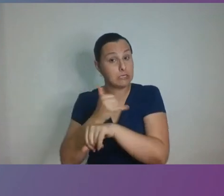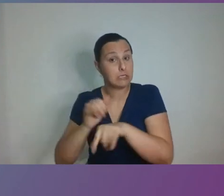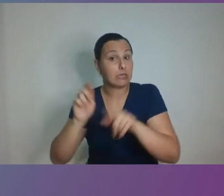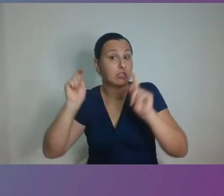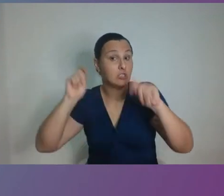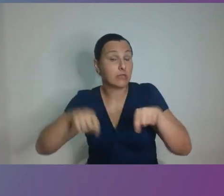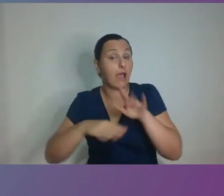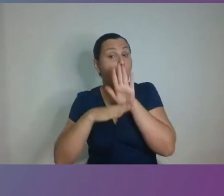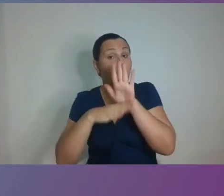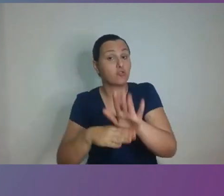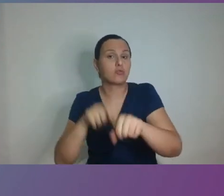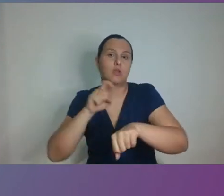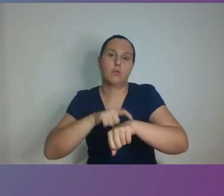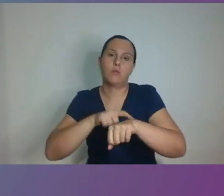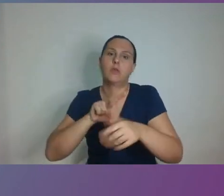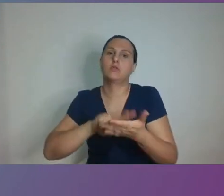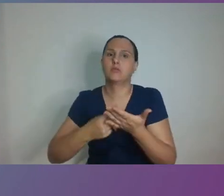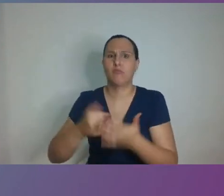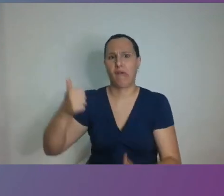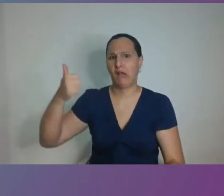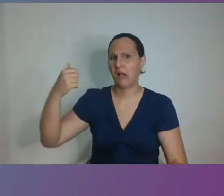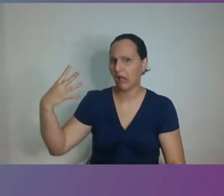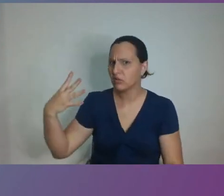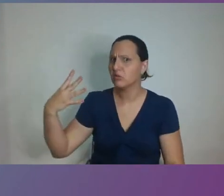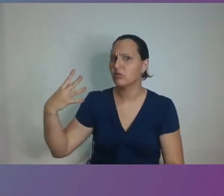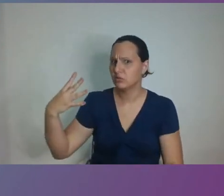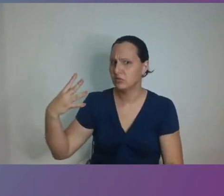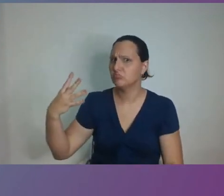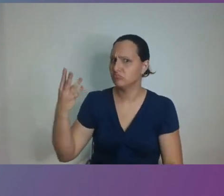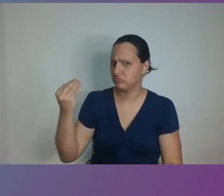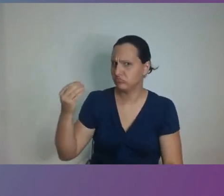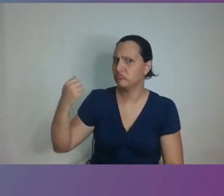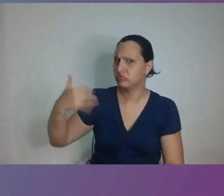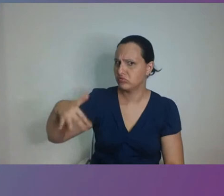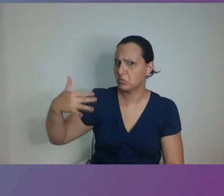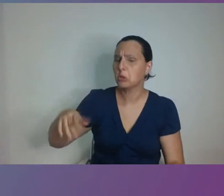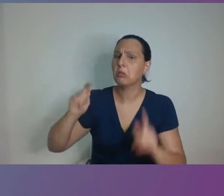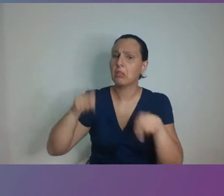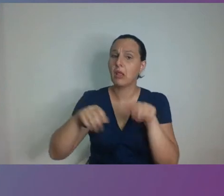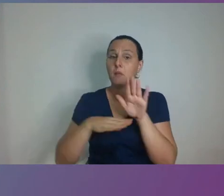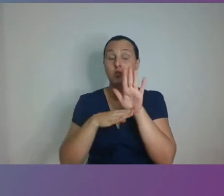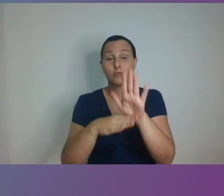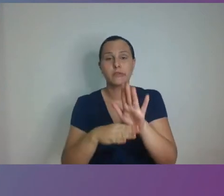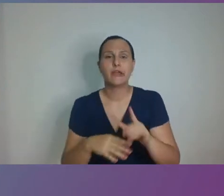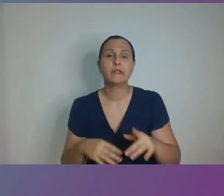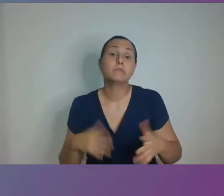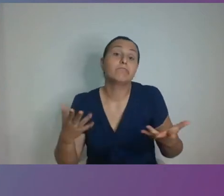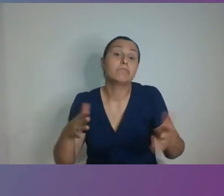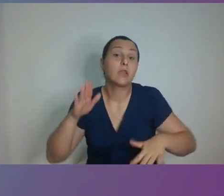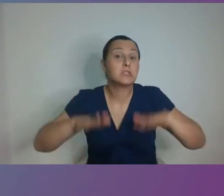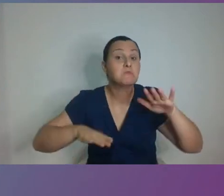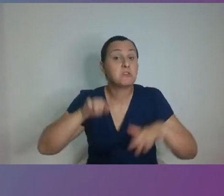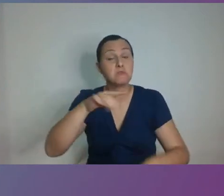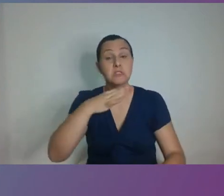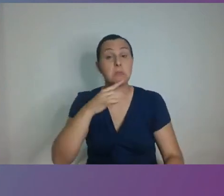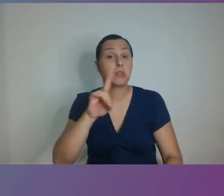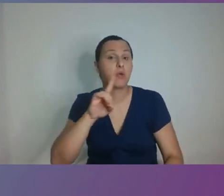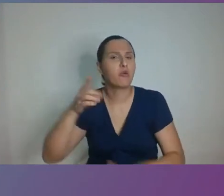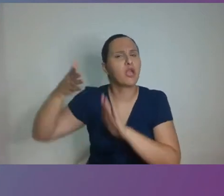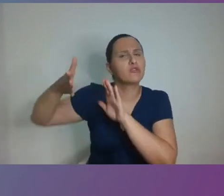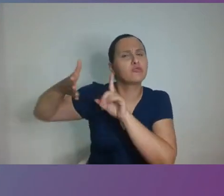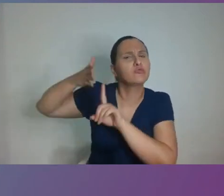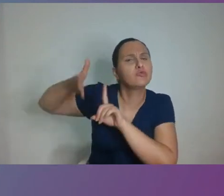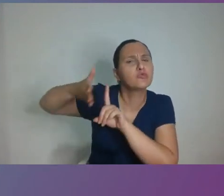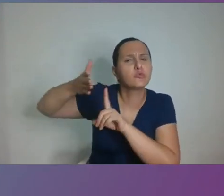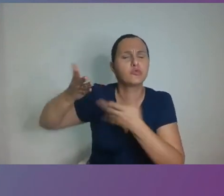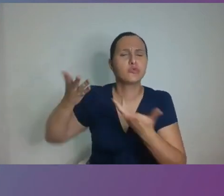Então, mesmo que você não tenha acesso ao discurso anteriormente, existe uma série de coisas que você pode fazer. Por exemplo, quem vai